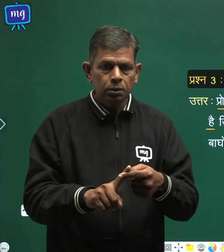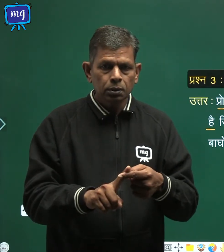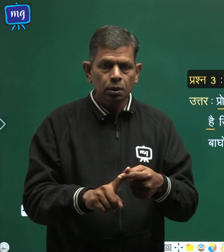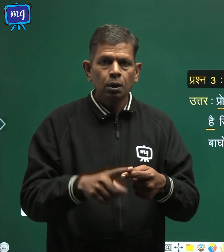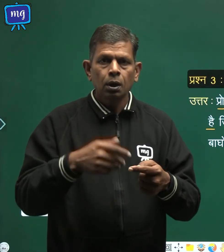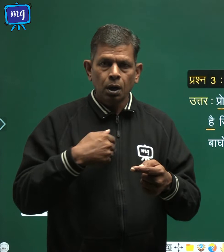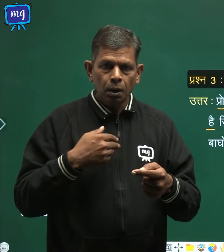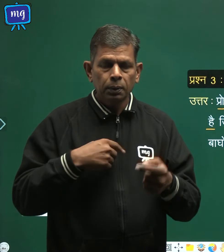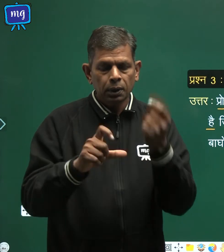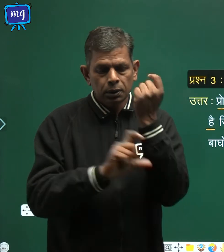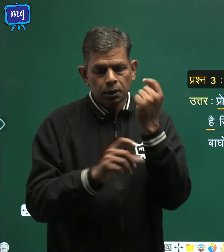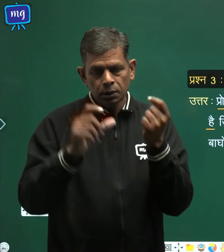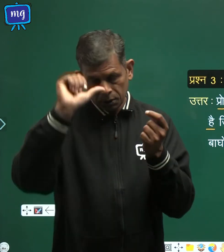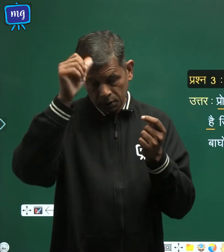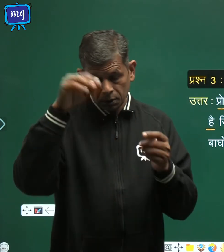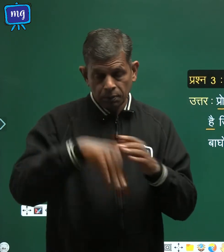अपने देश में